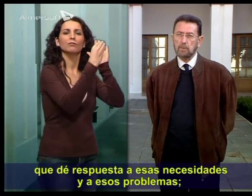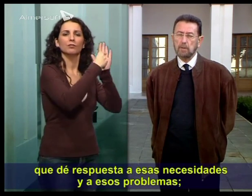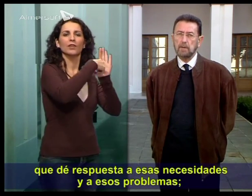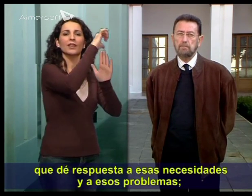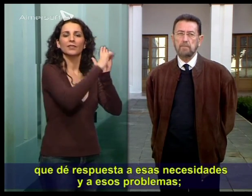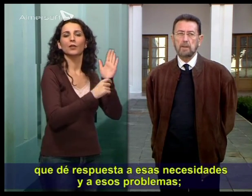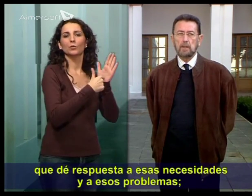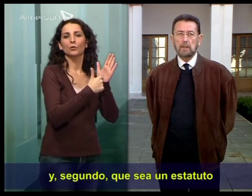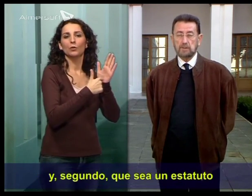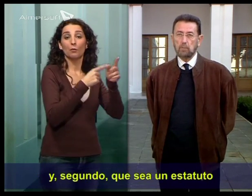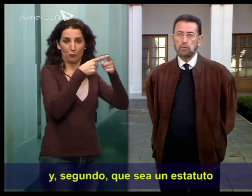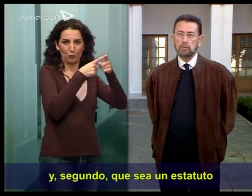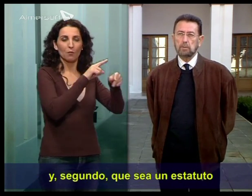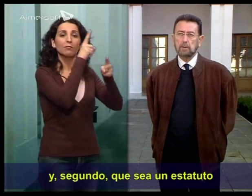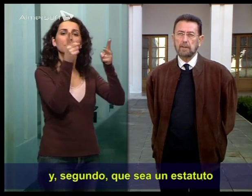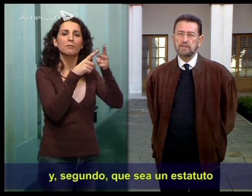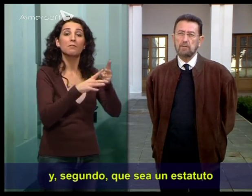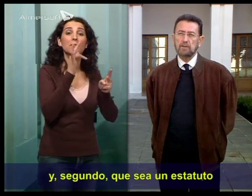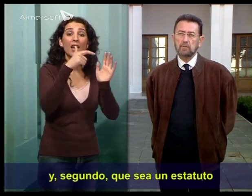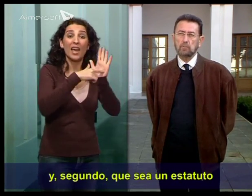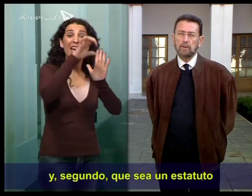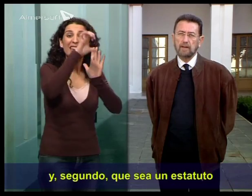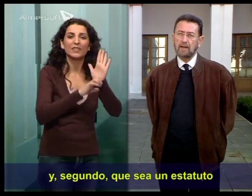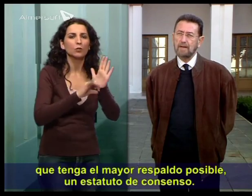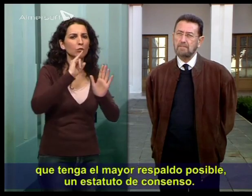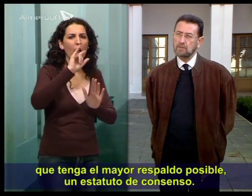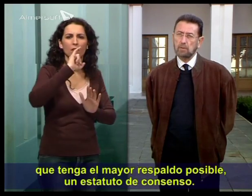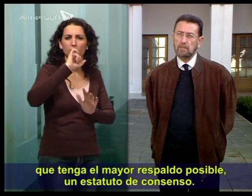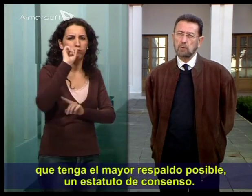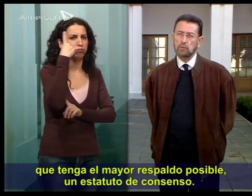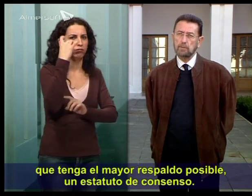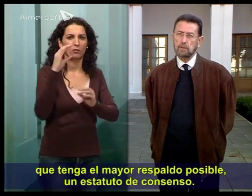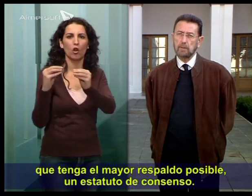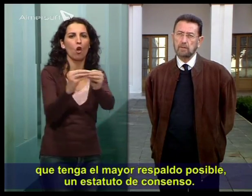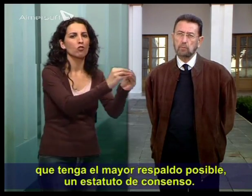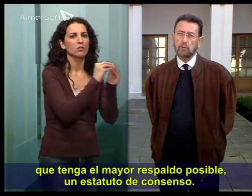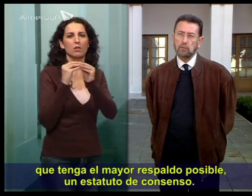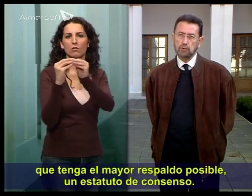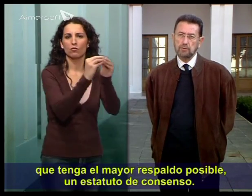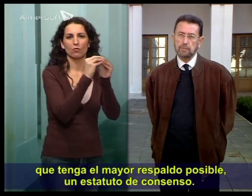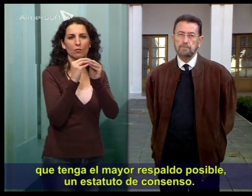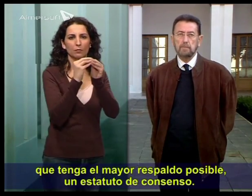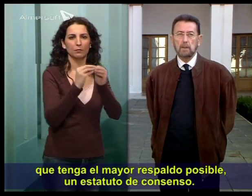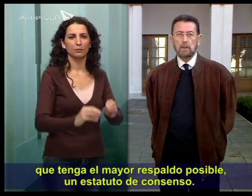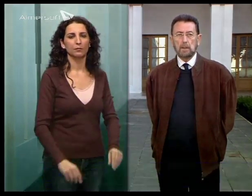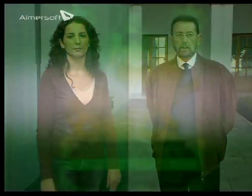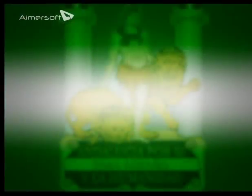necesidades y a esos problemas. Y segundo, que sea un estatuto que tenga el mayor respaldo posible, un estatuto de